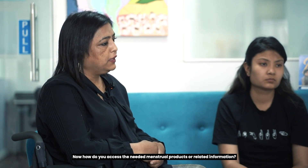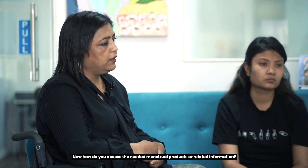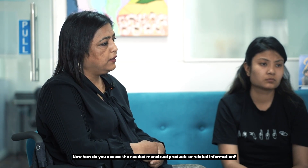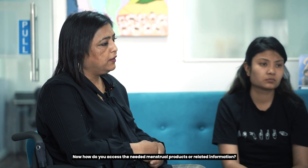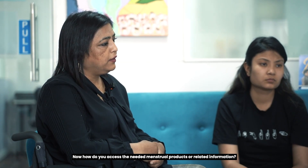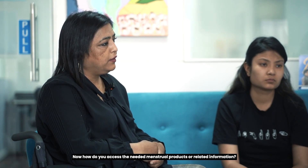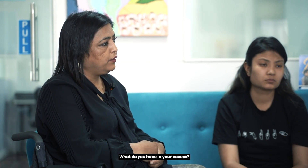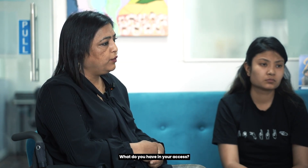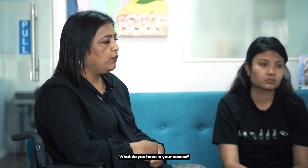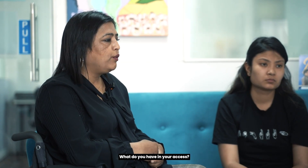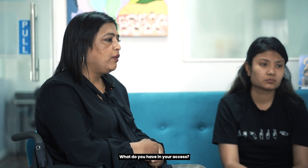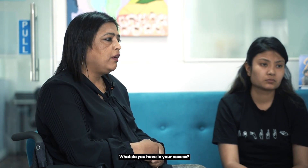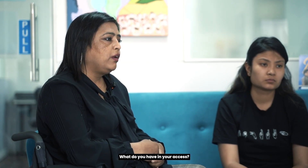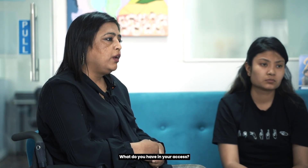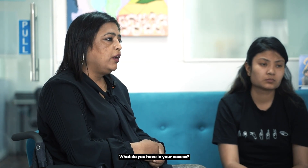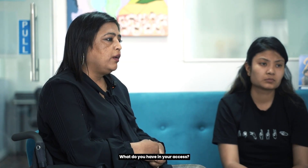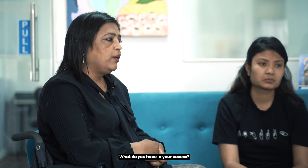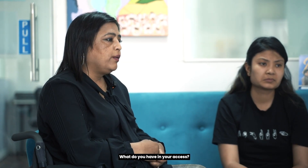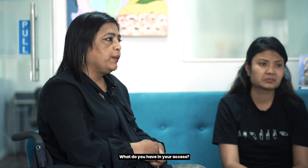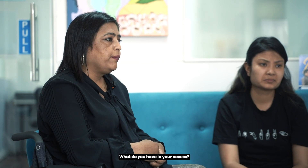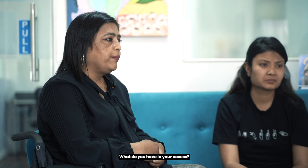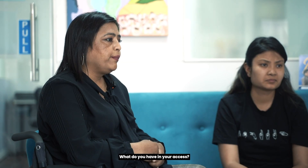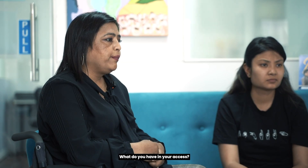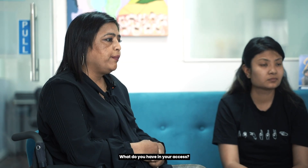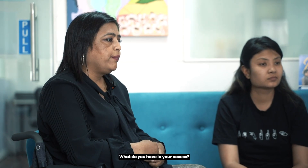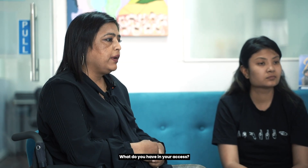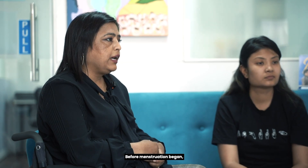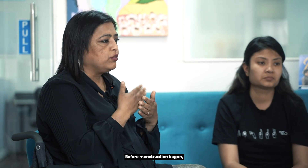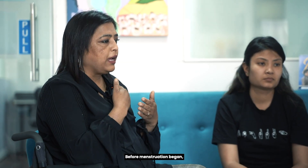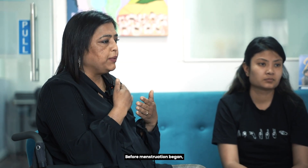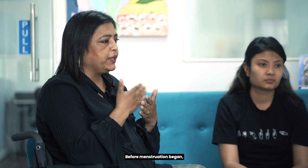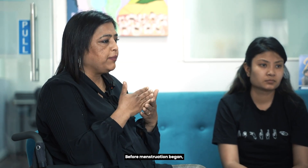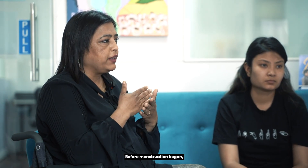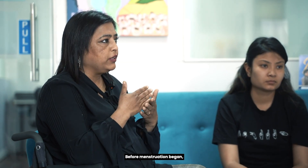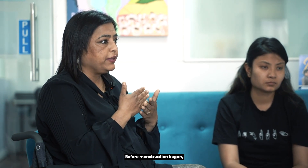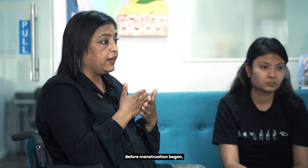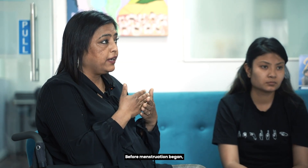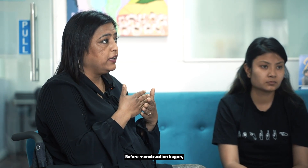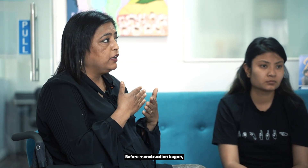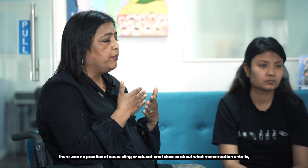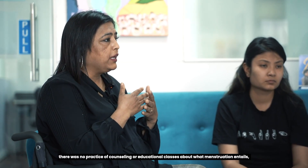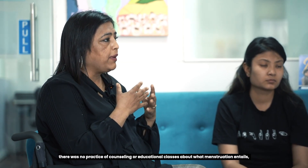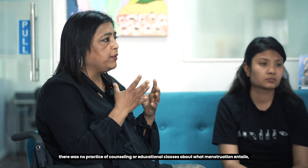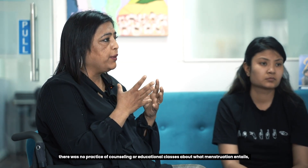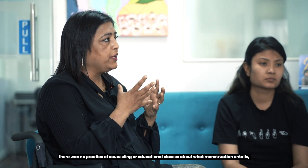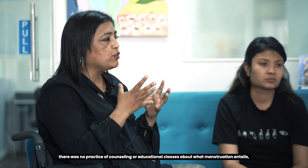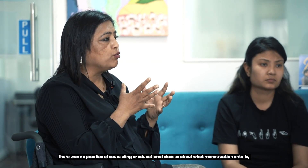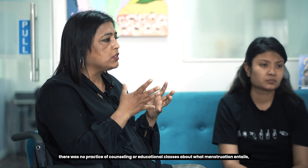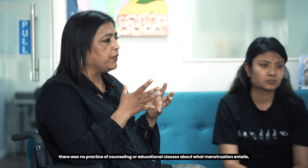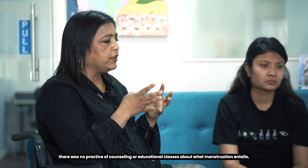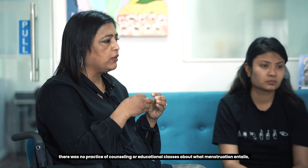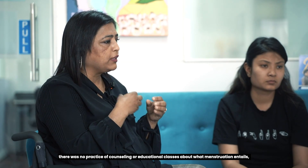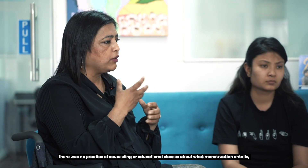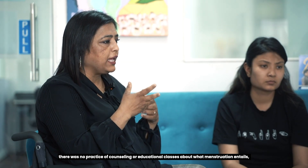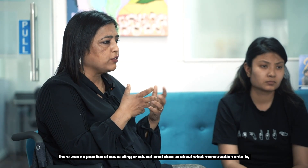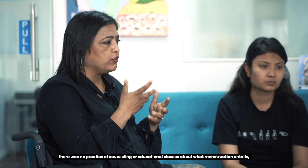पनि हामीलाई थुप्रै आवश्यक पर्छ त्यस्तो सूचनाहरू चाहिँ कसरी लिँदै आउनुभएको छ के छ तपाईँको पहुँचमा चाहिँ जुन हामी महिनावारी हुनेभन्दा अगाडि महिनावारी भयो भने यस्तो